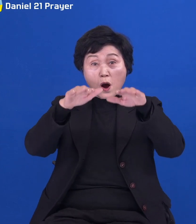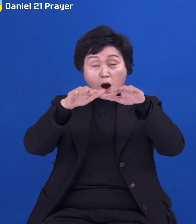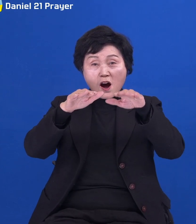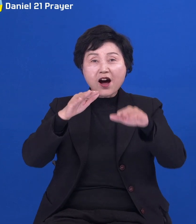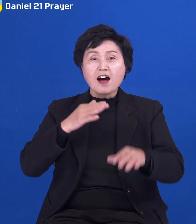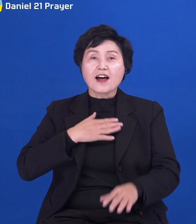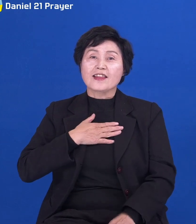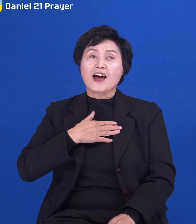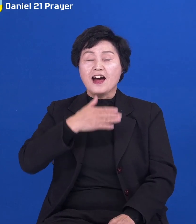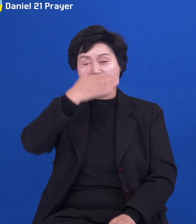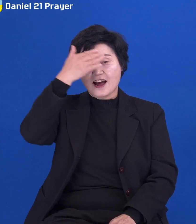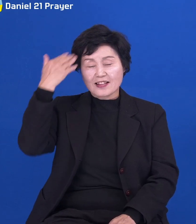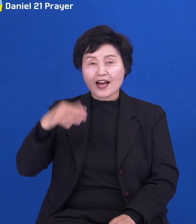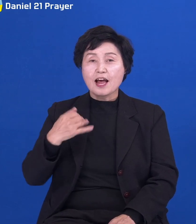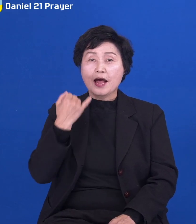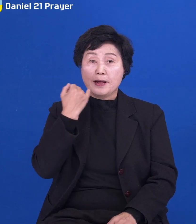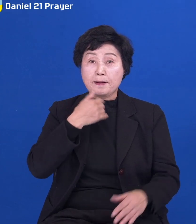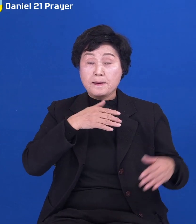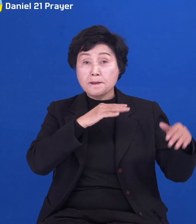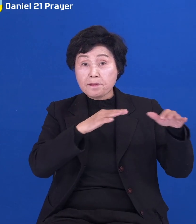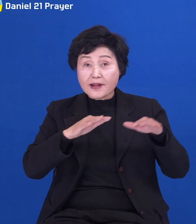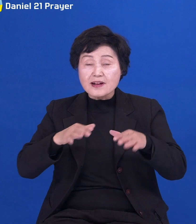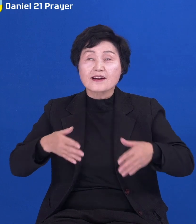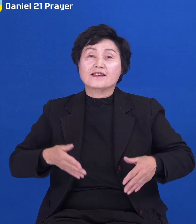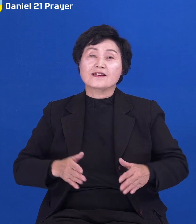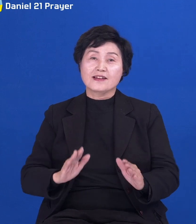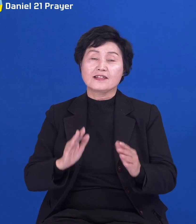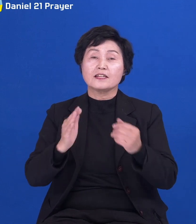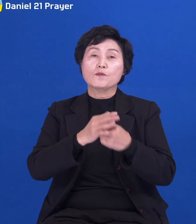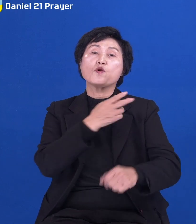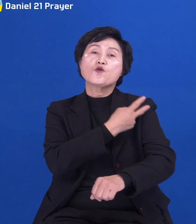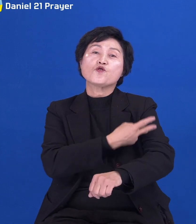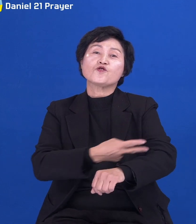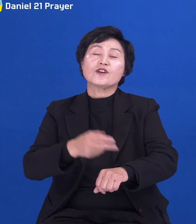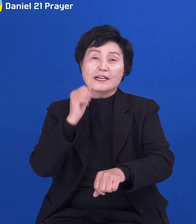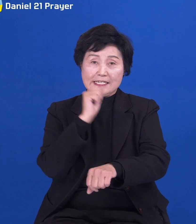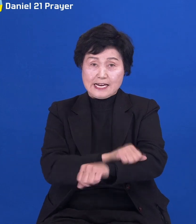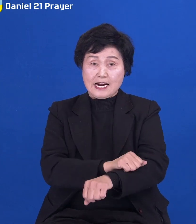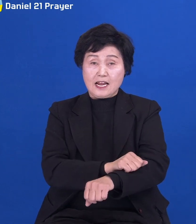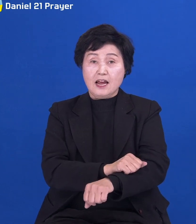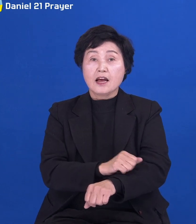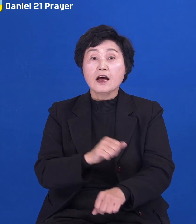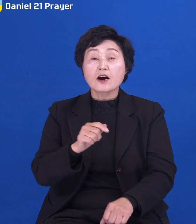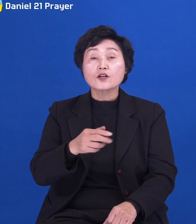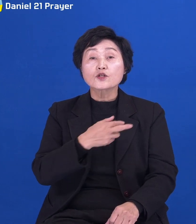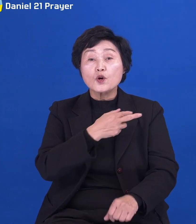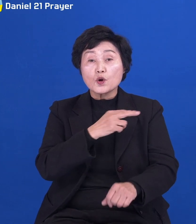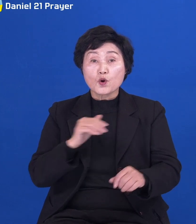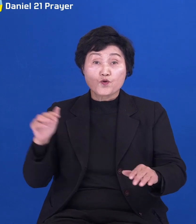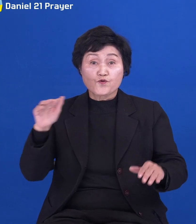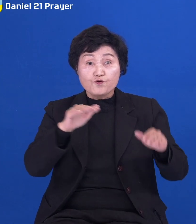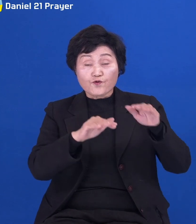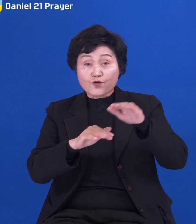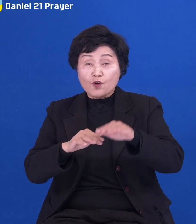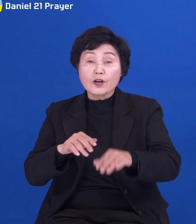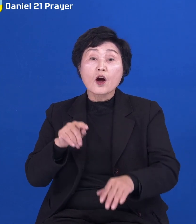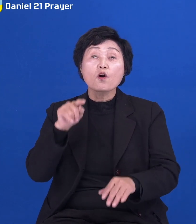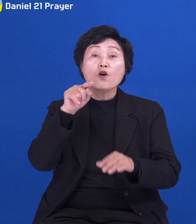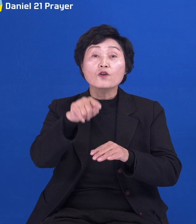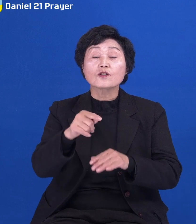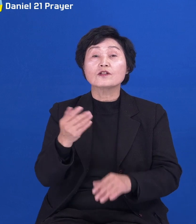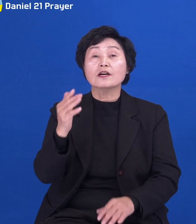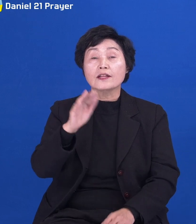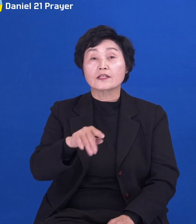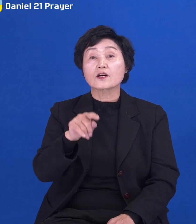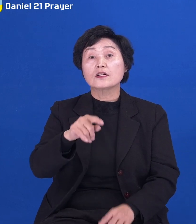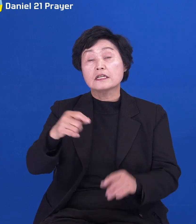줄 알았어요. 그렇게 고군분투 때 중국 도문이라고 하는 변방 시내에 들어오게 됐어요. 그래 근처에서 잠을